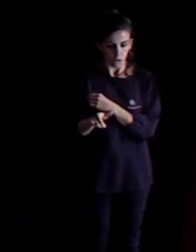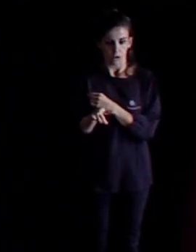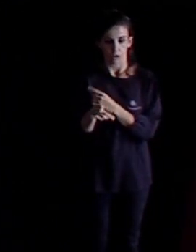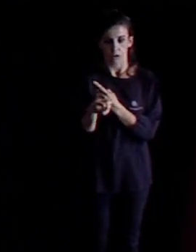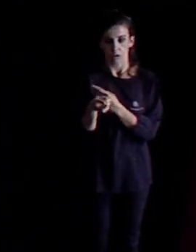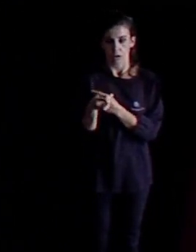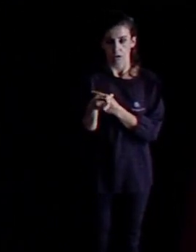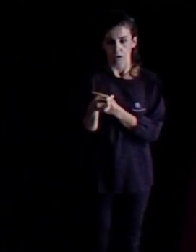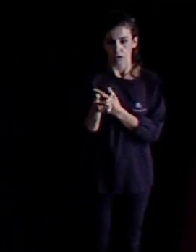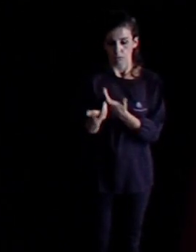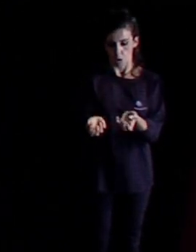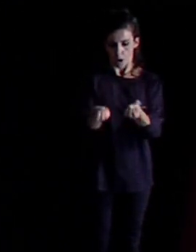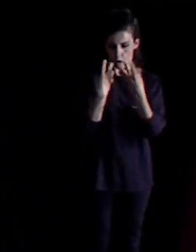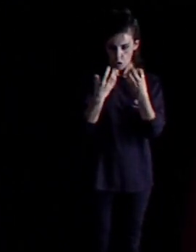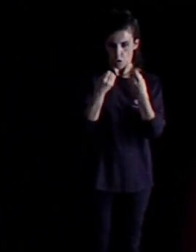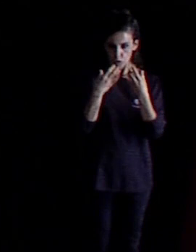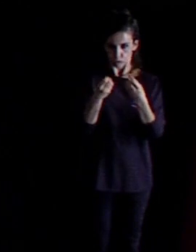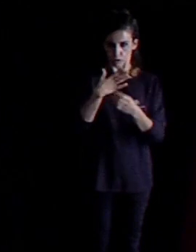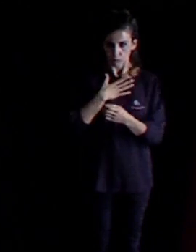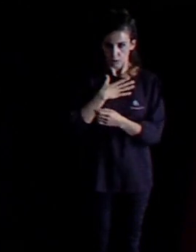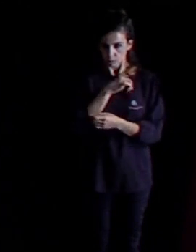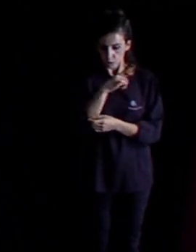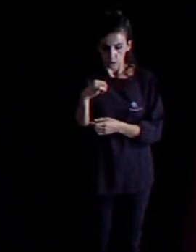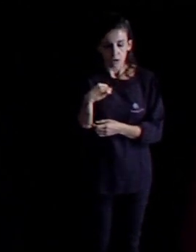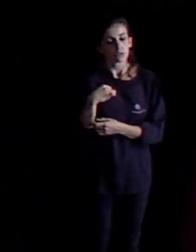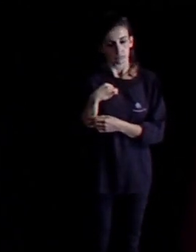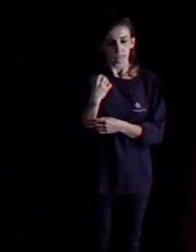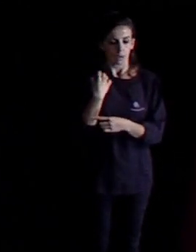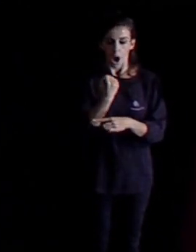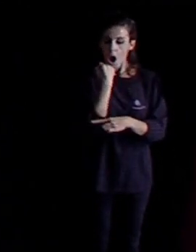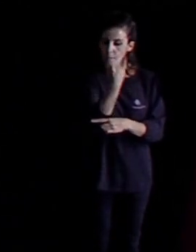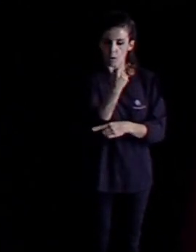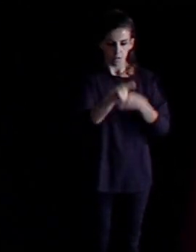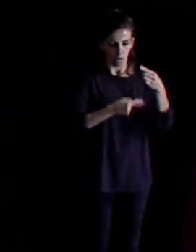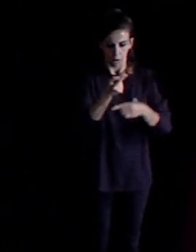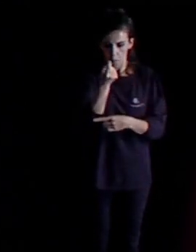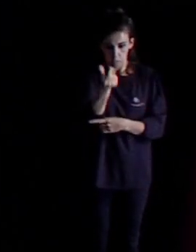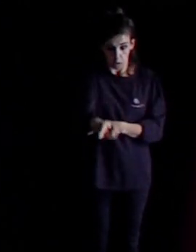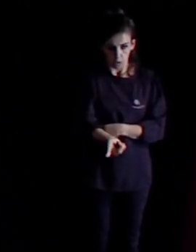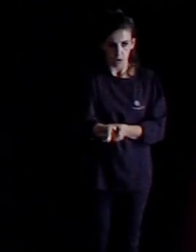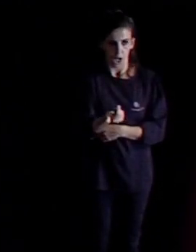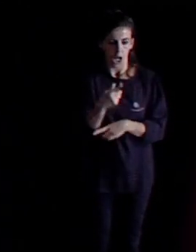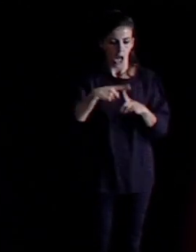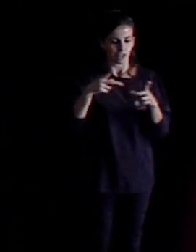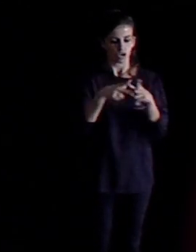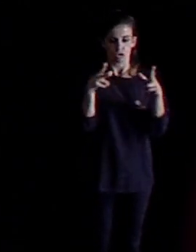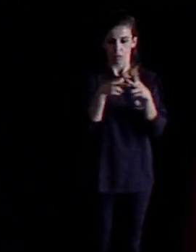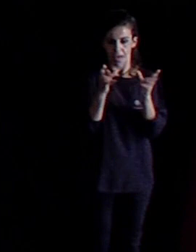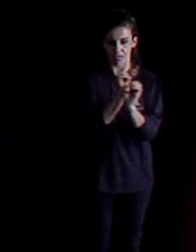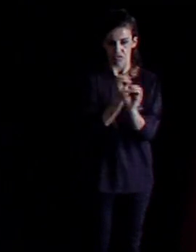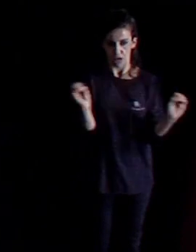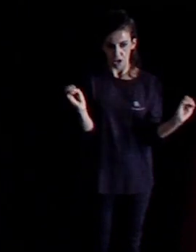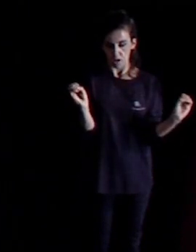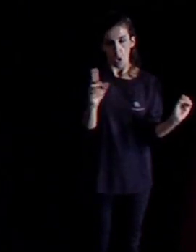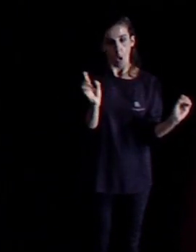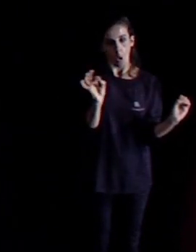han contado y, desde luego, apoyo de la familia poca, a nivel social nada